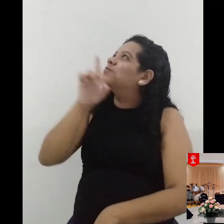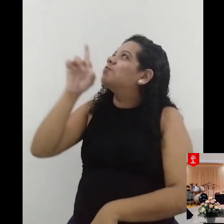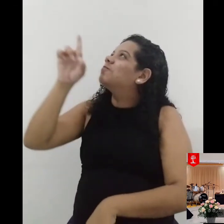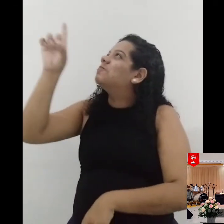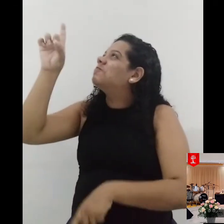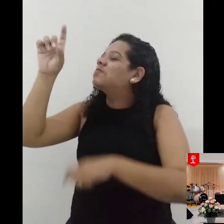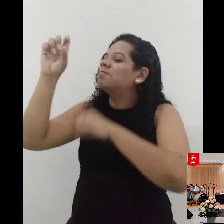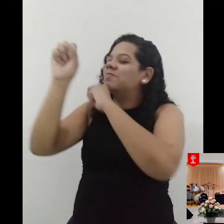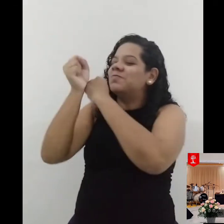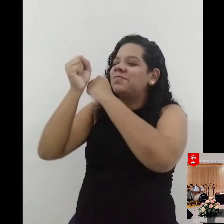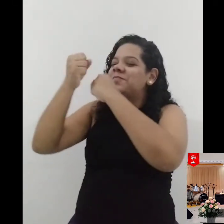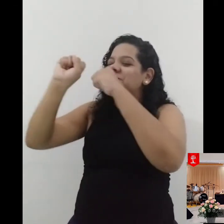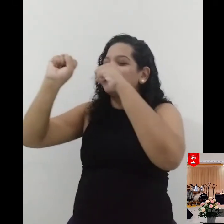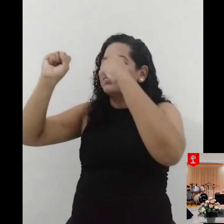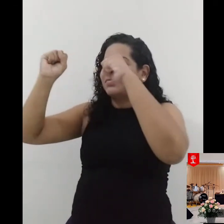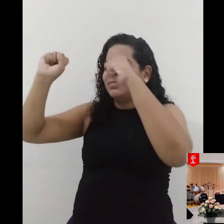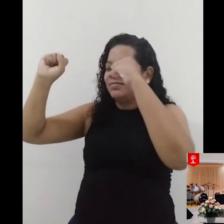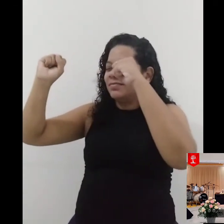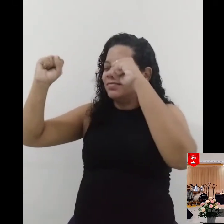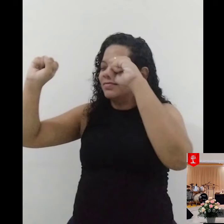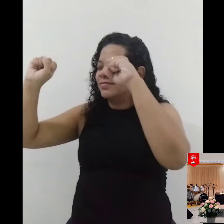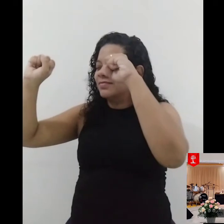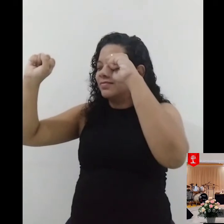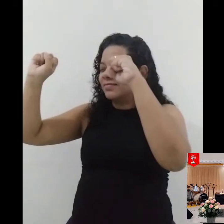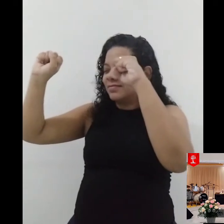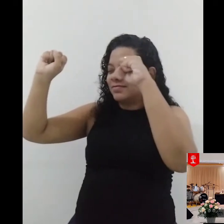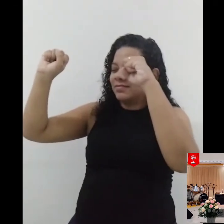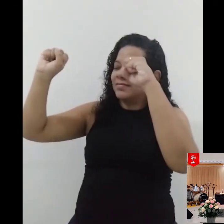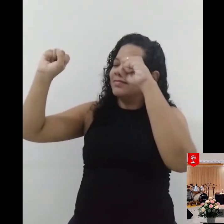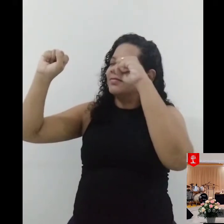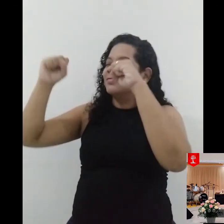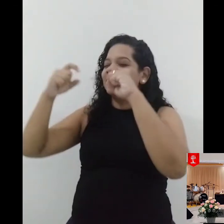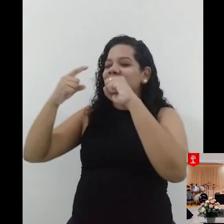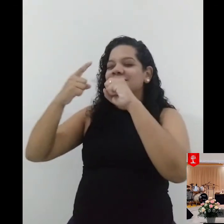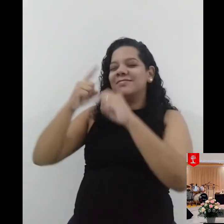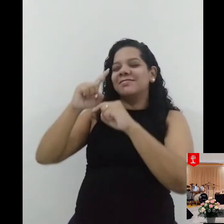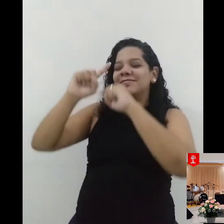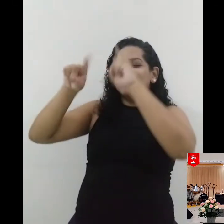Tu és tremendo.